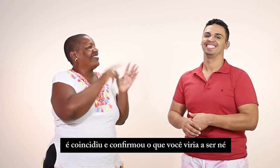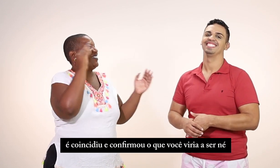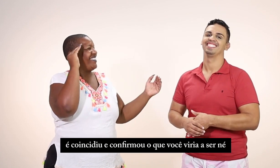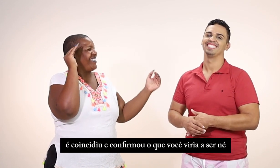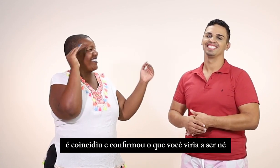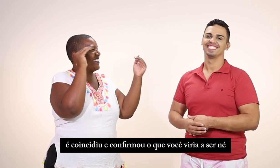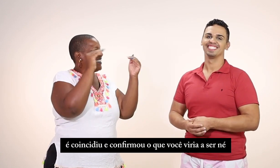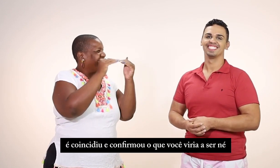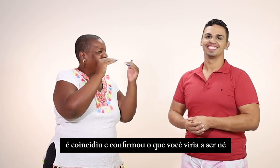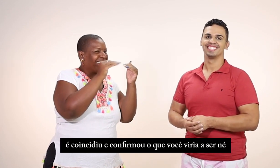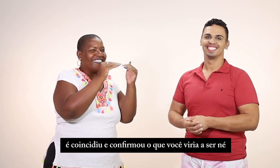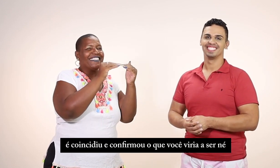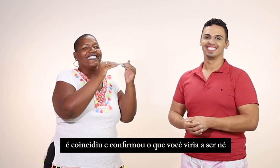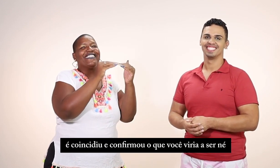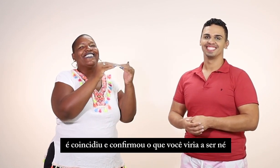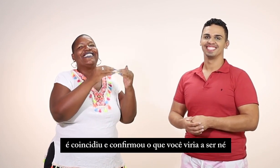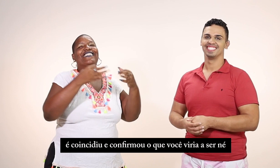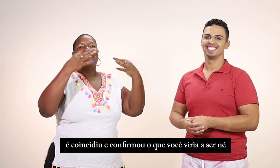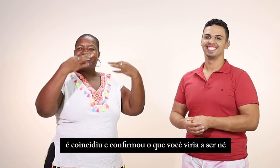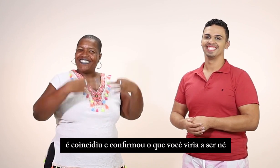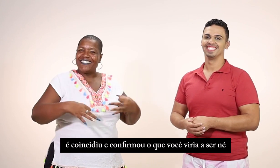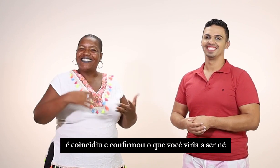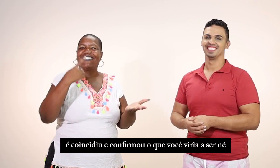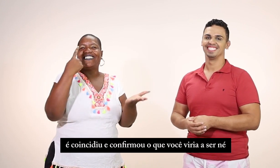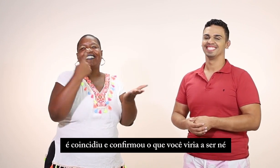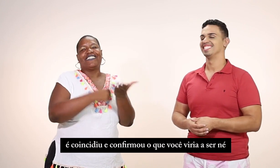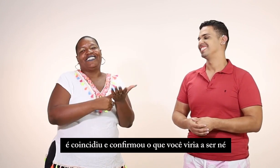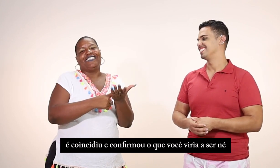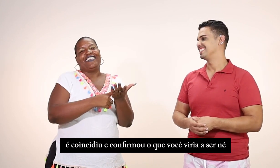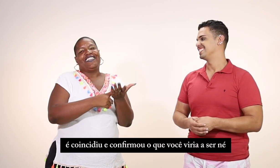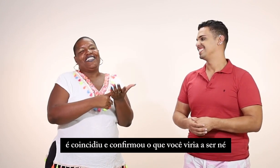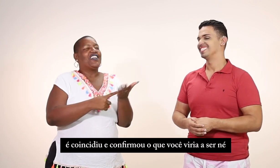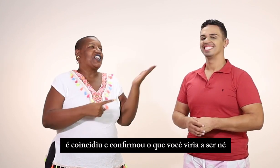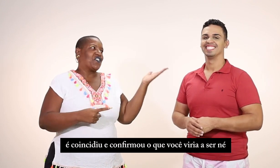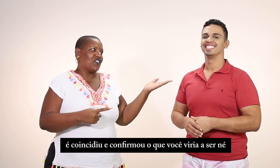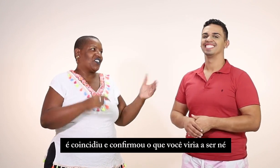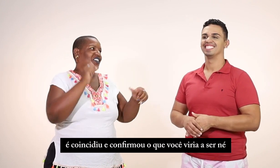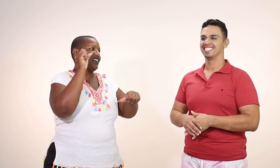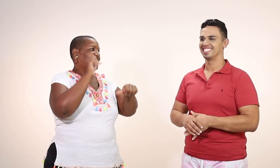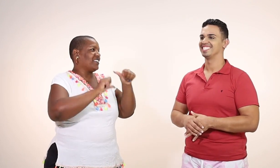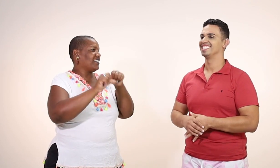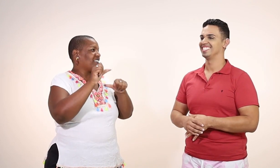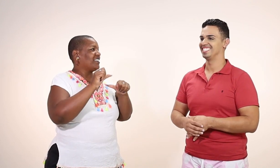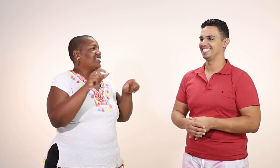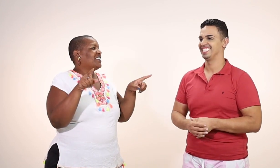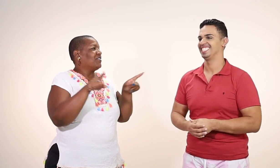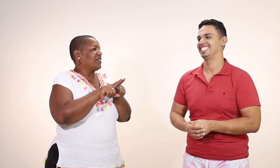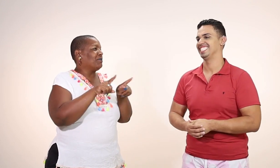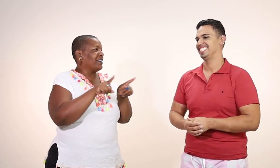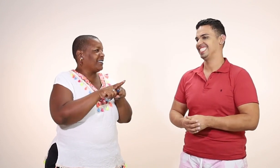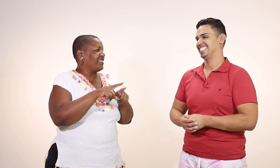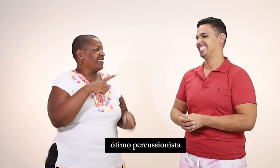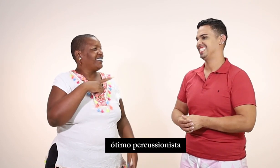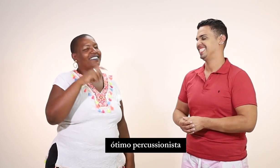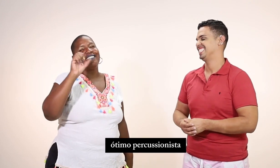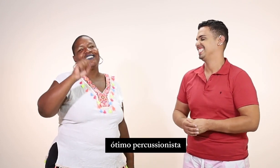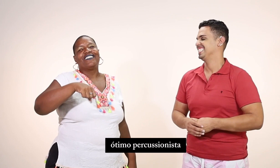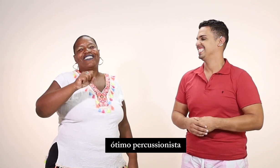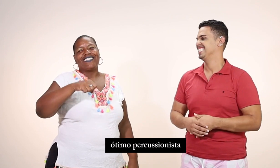coincidiu e confirmou o que você viria a ser, né? Um ótimo percussionista,